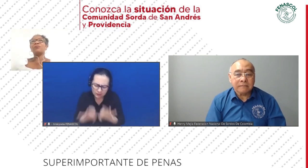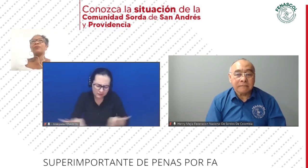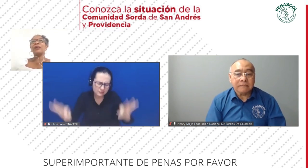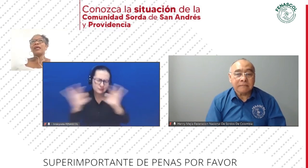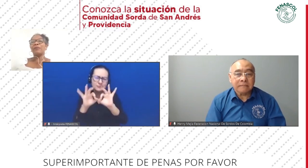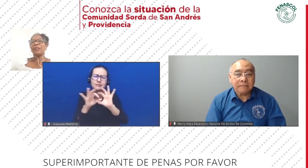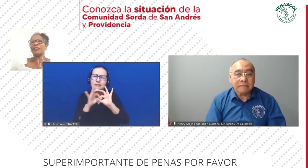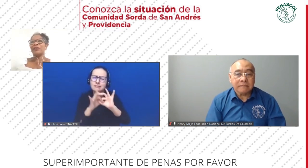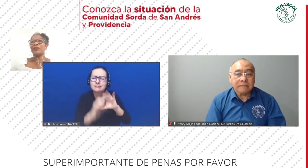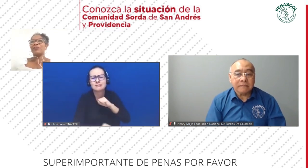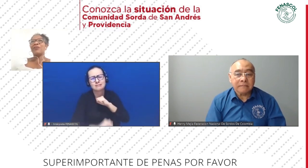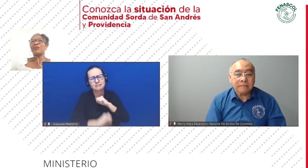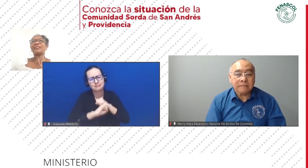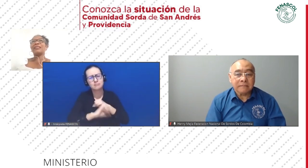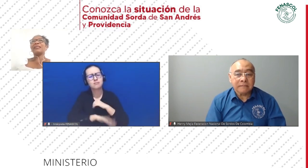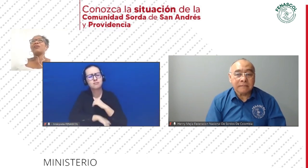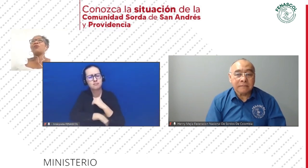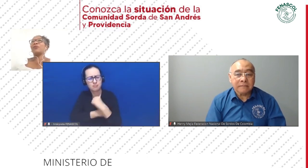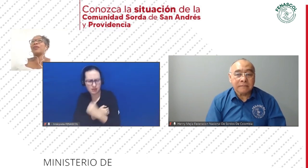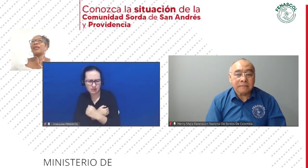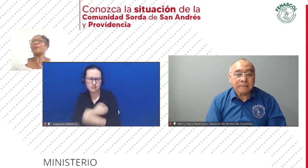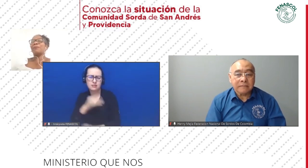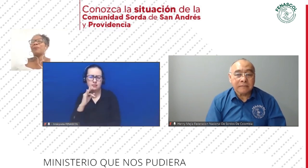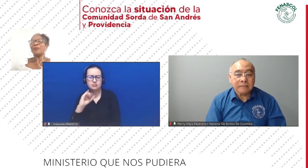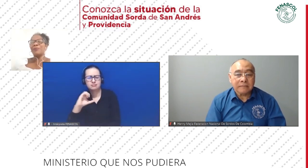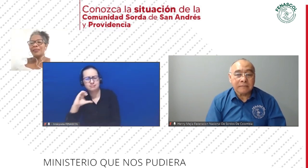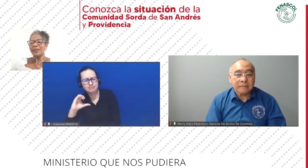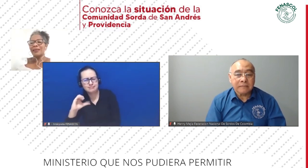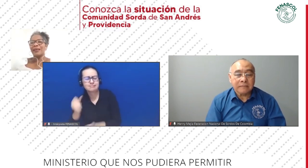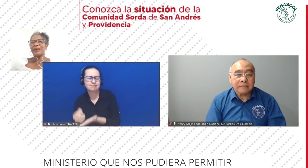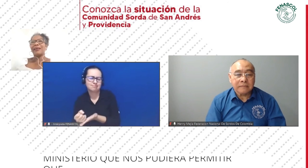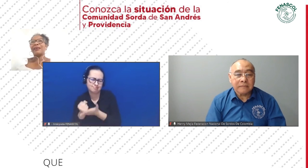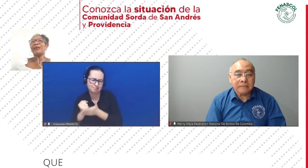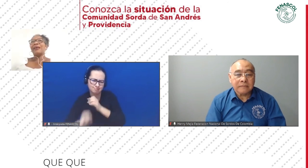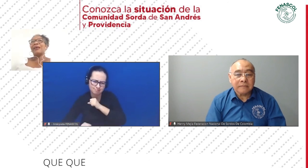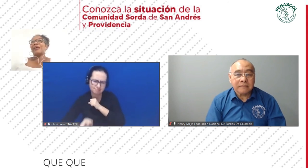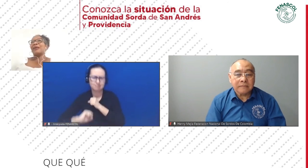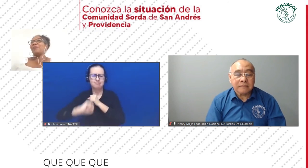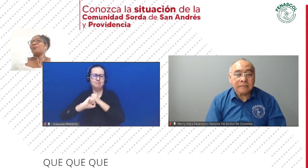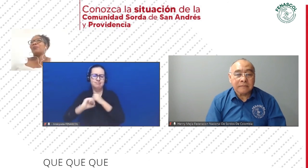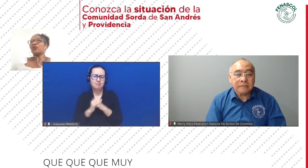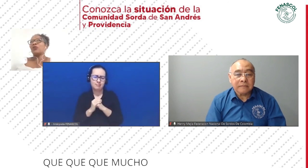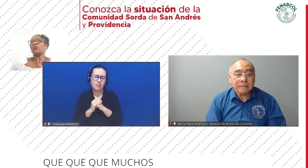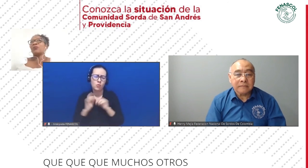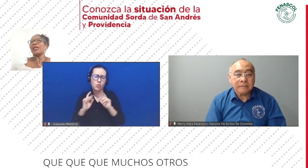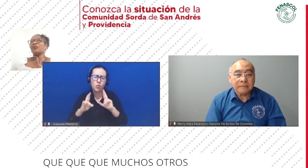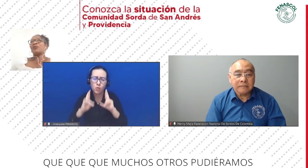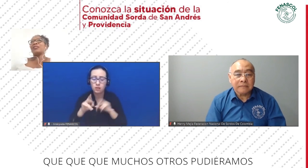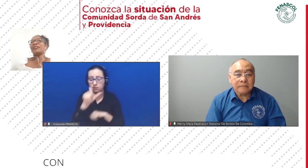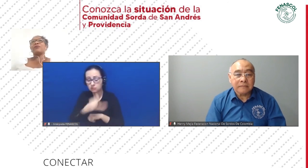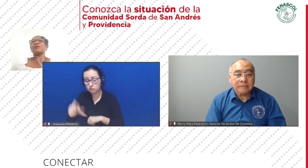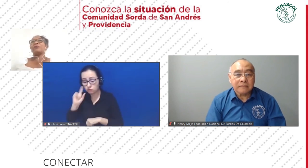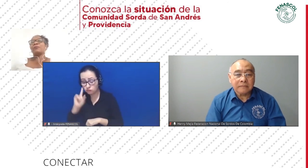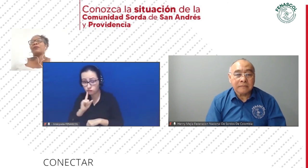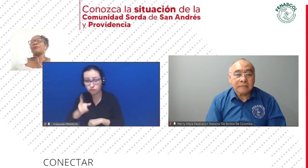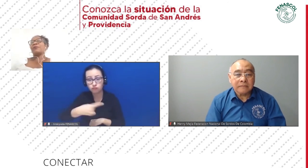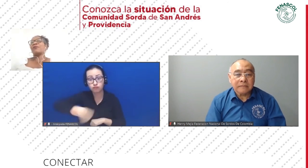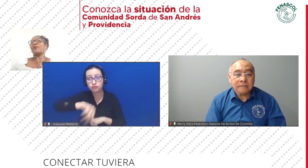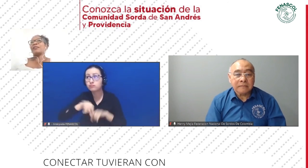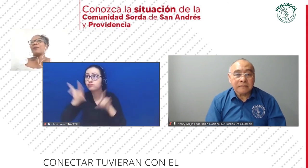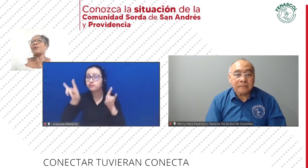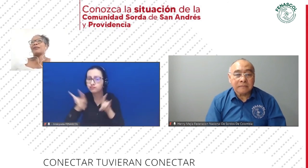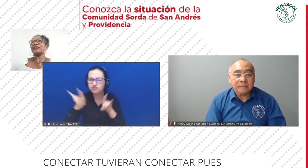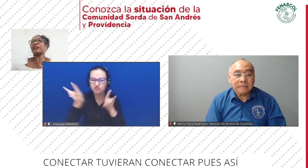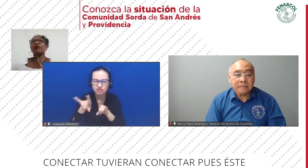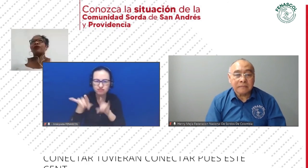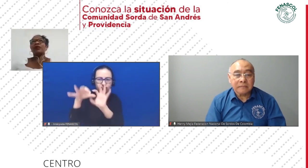por todo ministerio de las tic que nos pudieran permitir que muchos otros pudiéramos conectar si pudieran